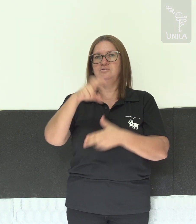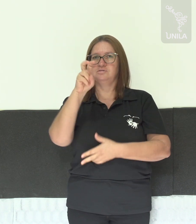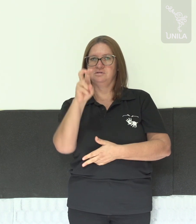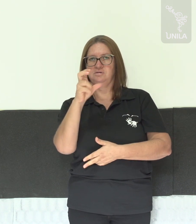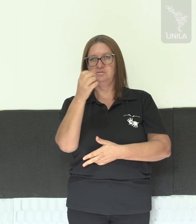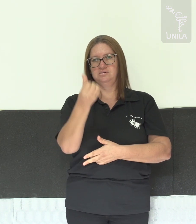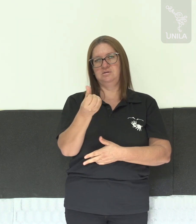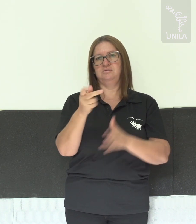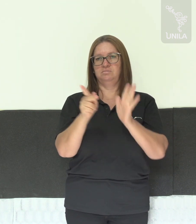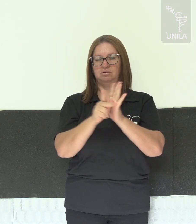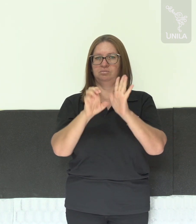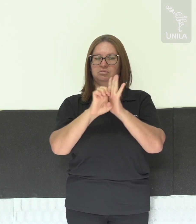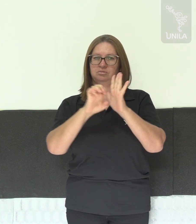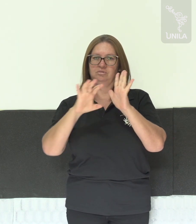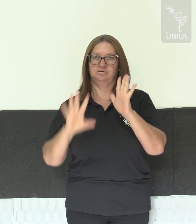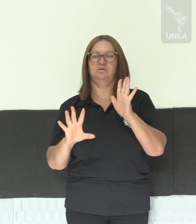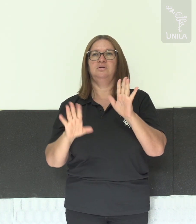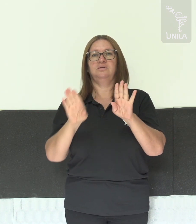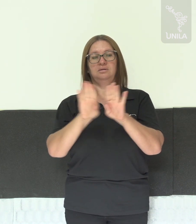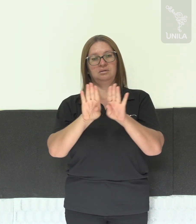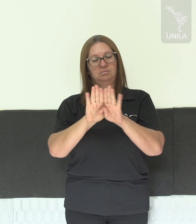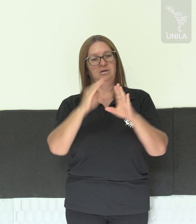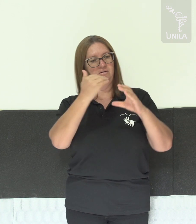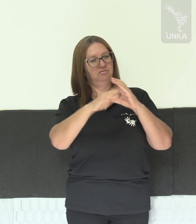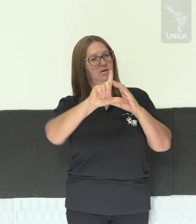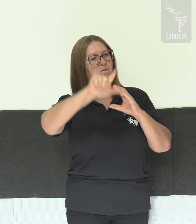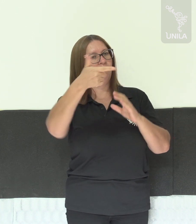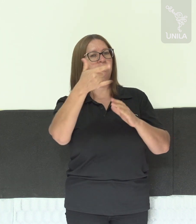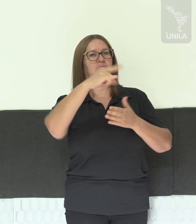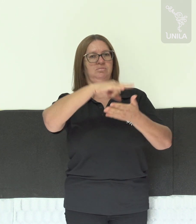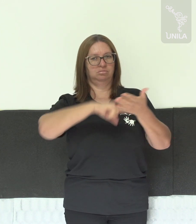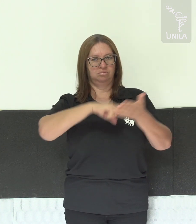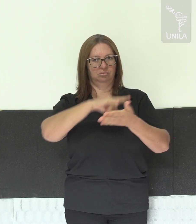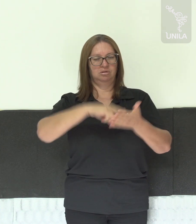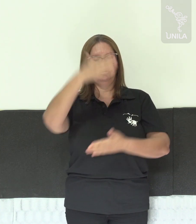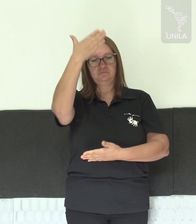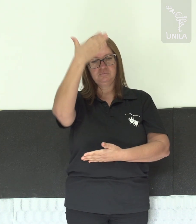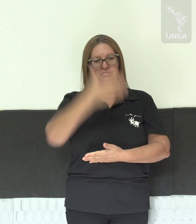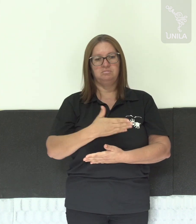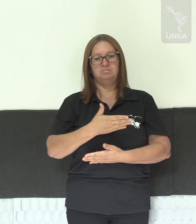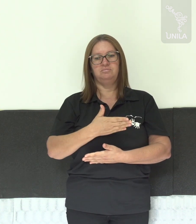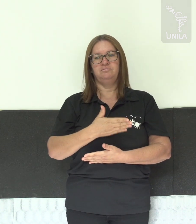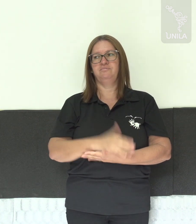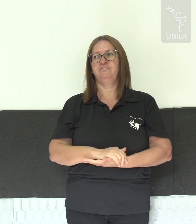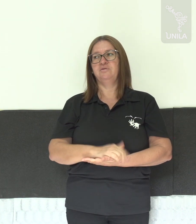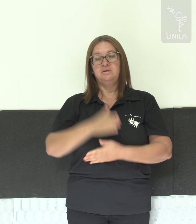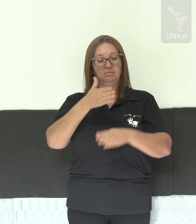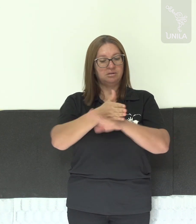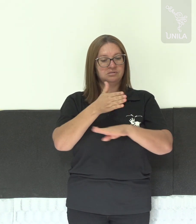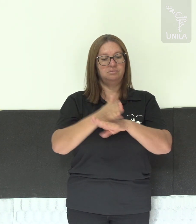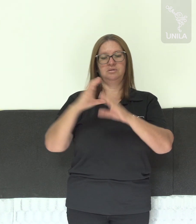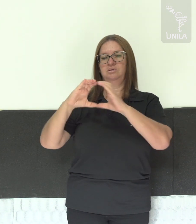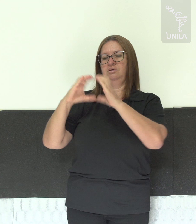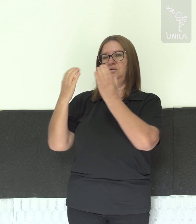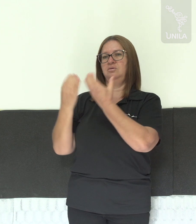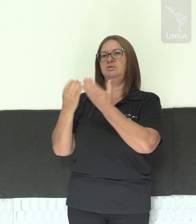presente edital, podendo ainda enviar outros documentos comprobatórios de pertencimento à